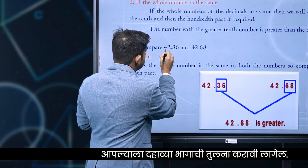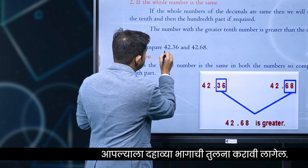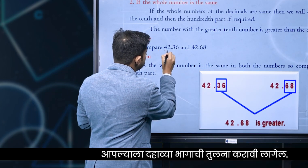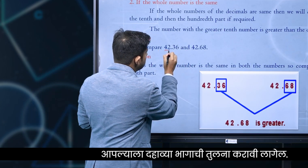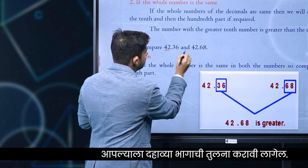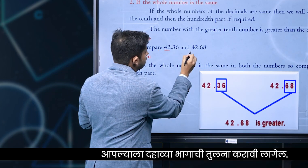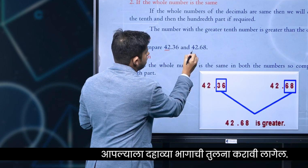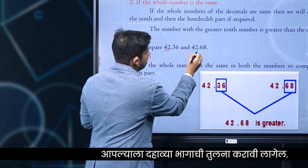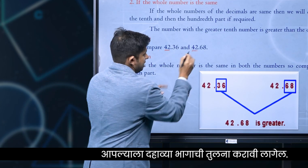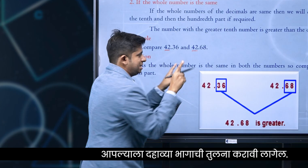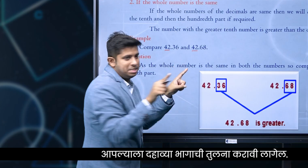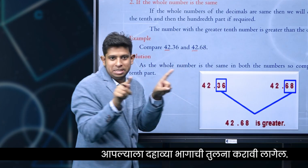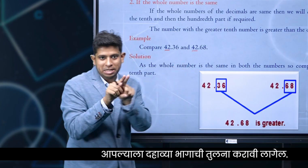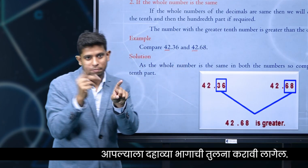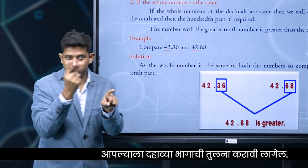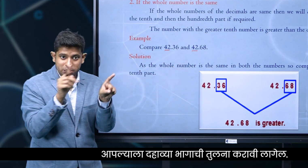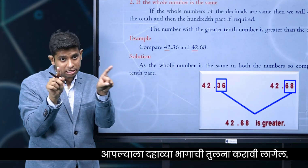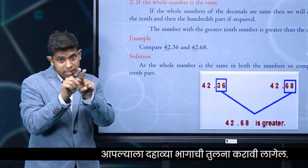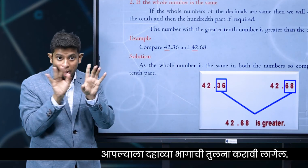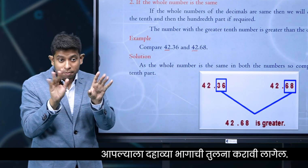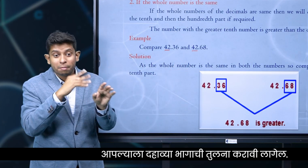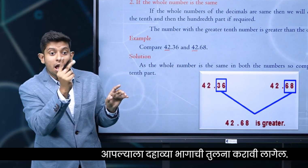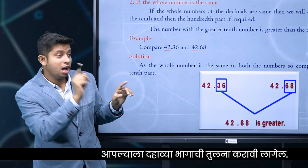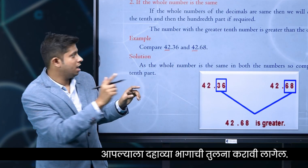आपल्याला 10व्या भागाची तुलना करावी लागेल.